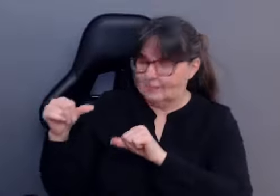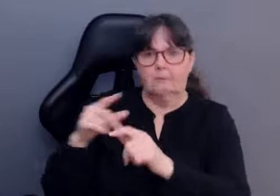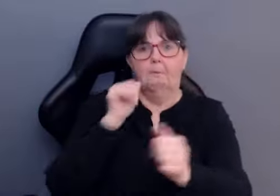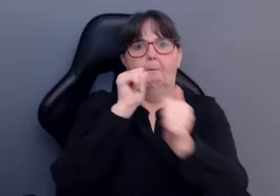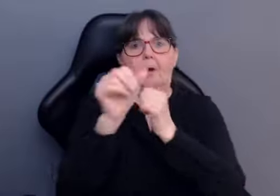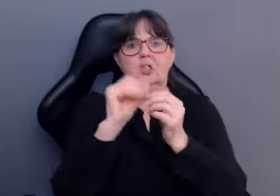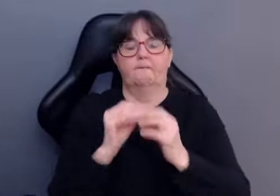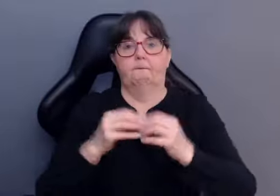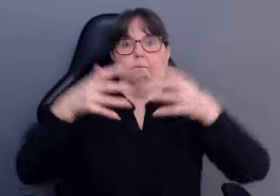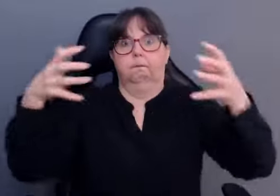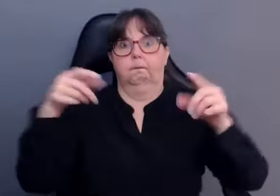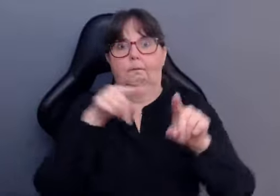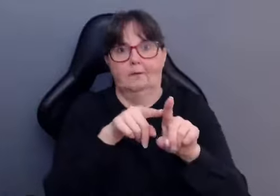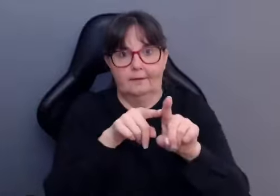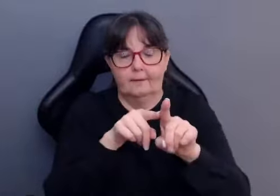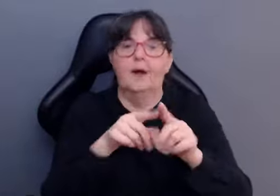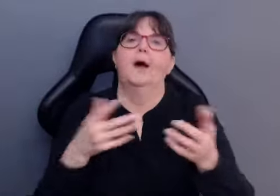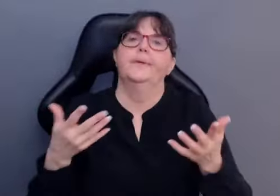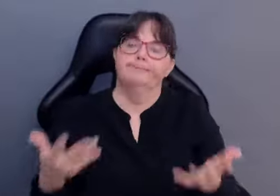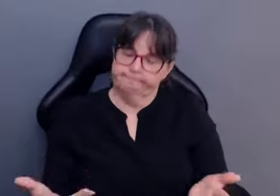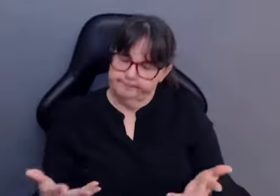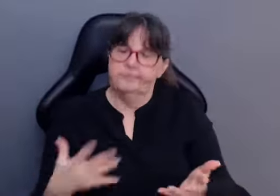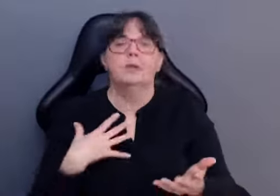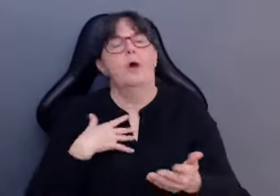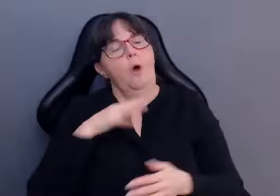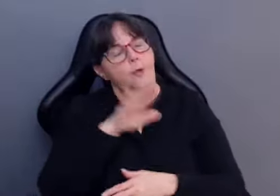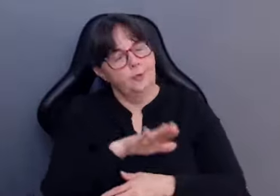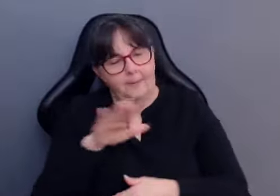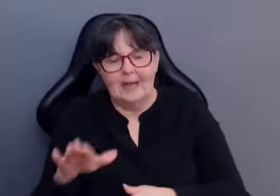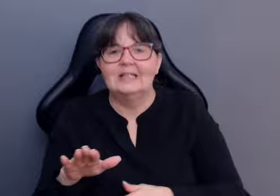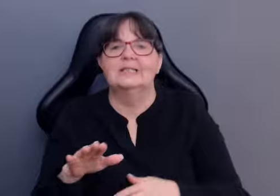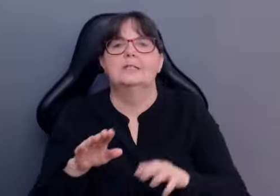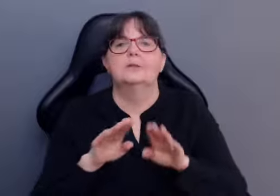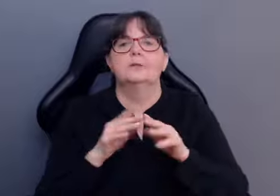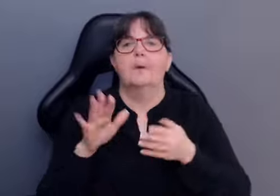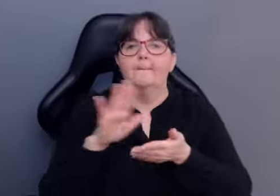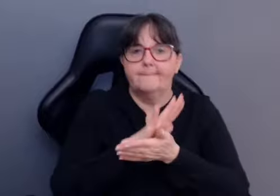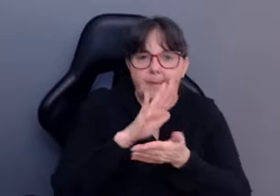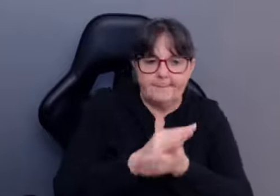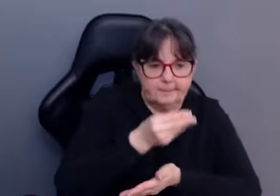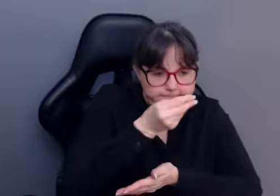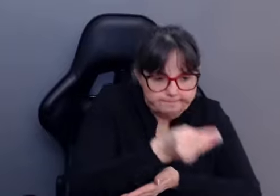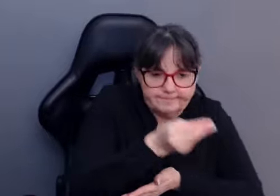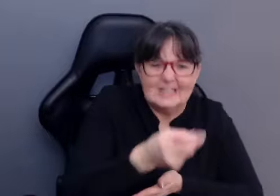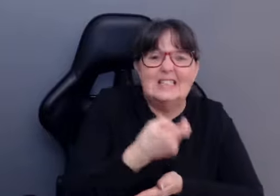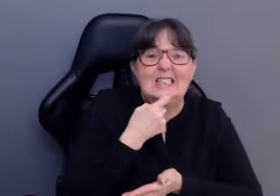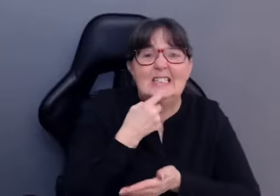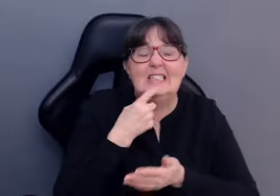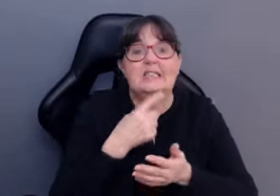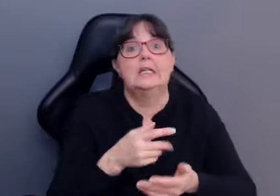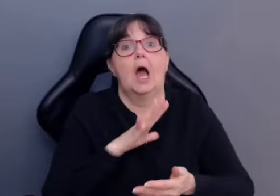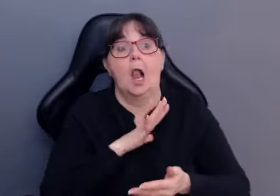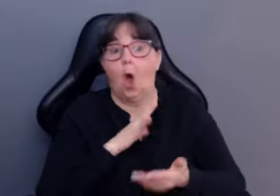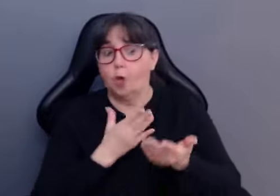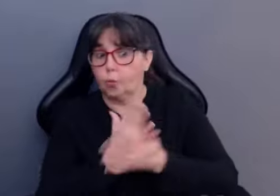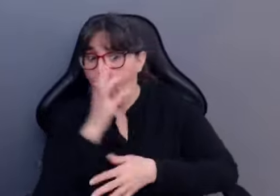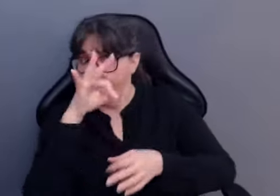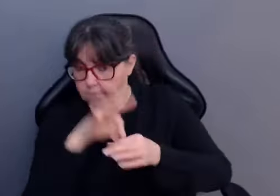en élection, un bulletin de votation est remis à chacun des membres habilités à